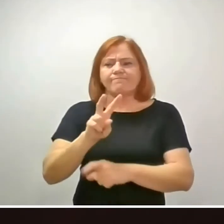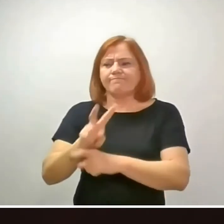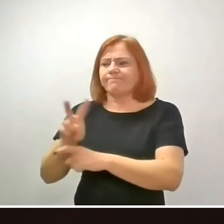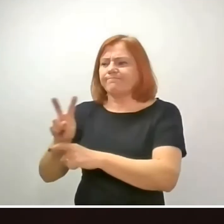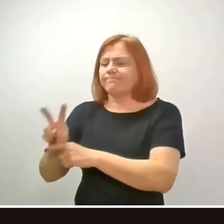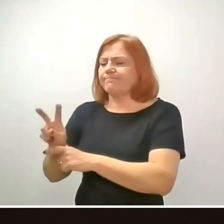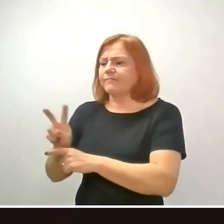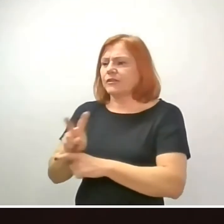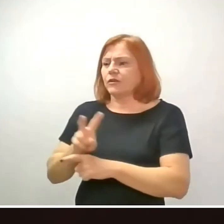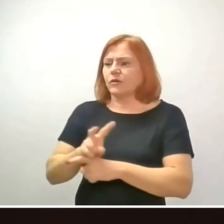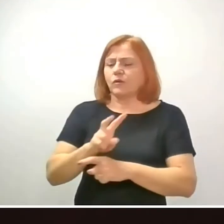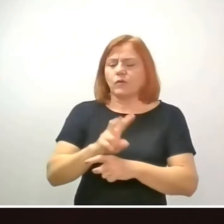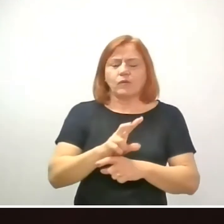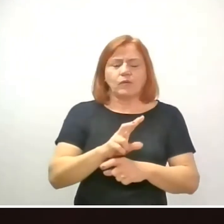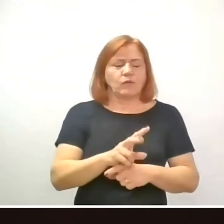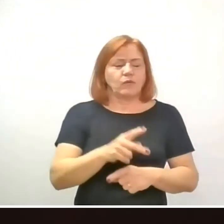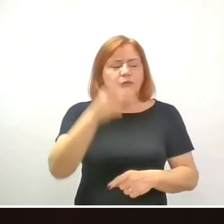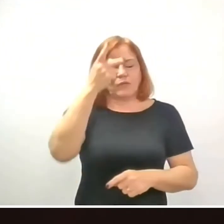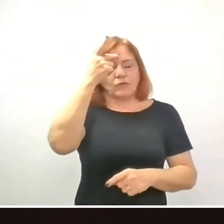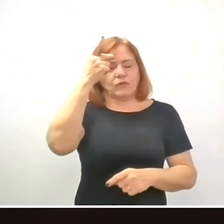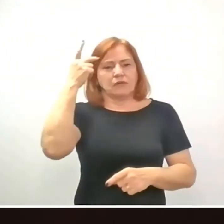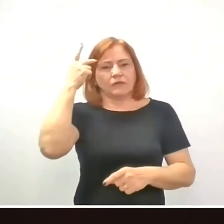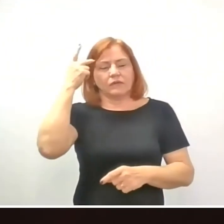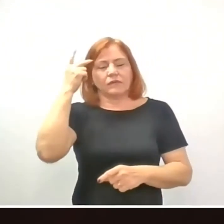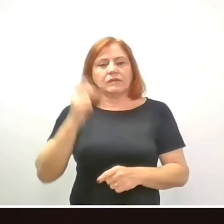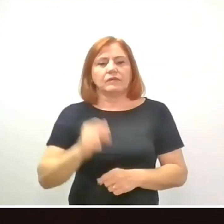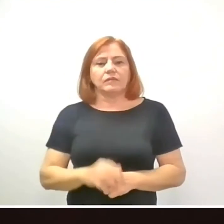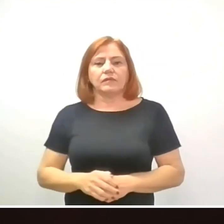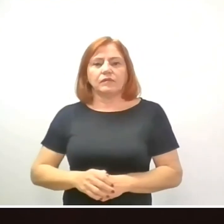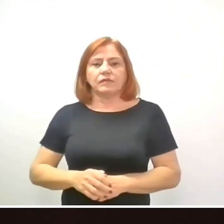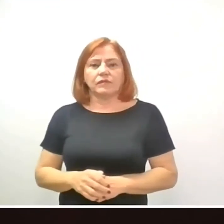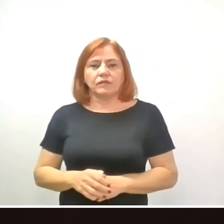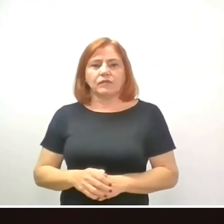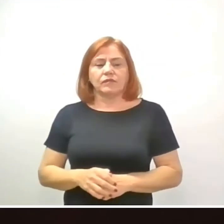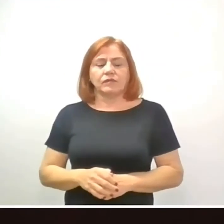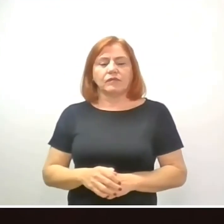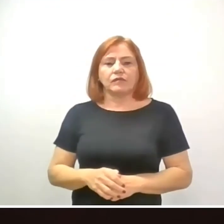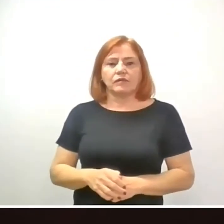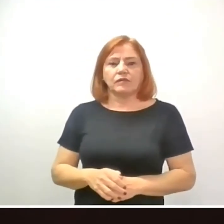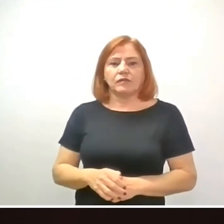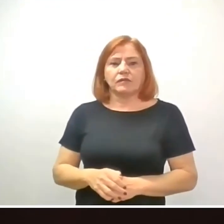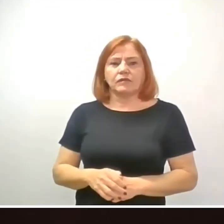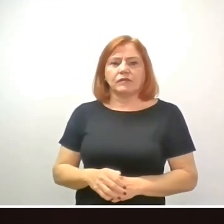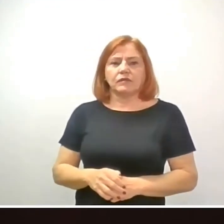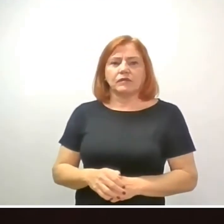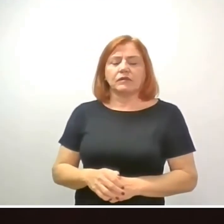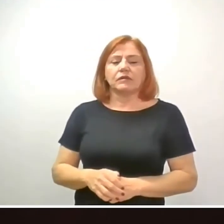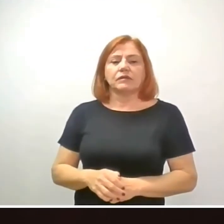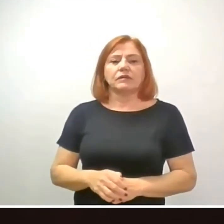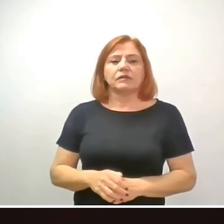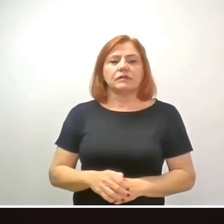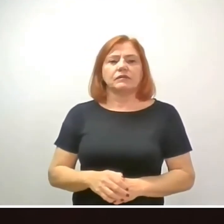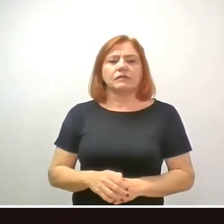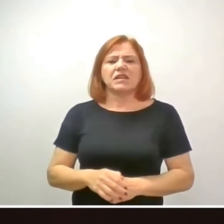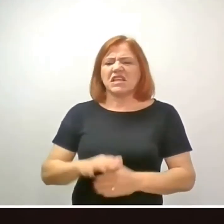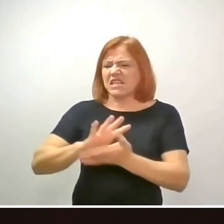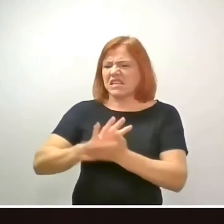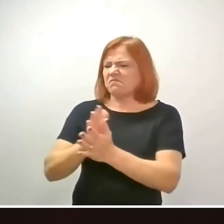em seguida ele fala, e esse despedaça como vaso de oleiro, é para mostrar que